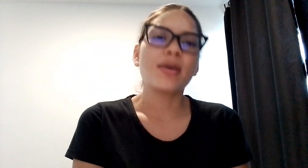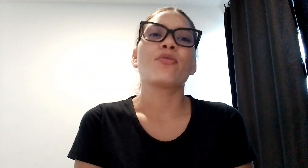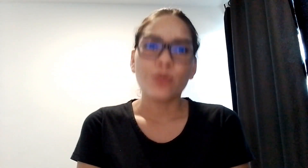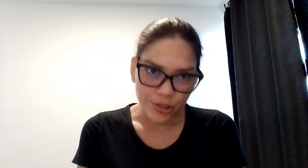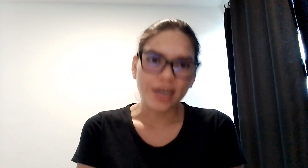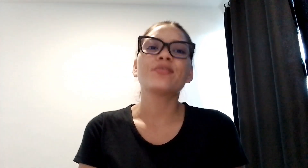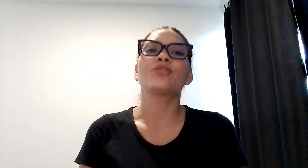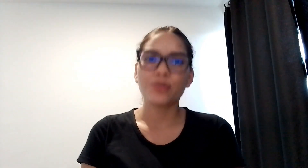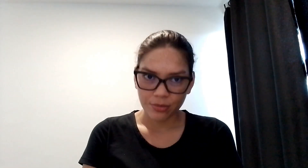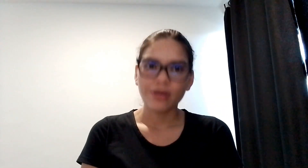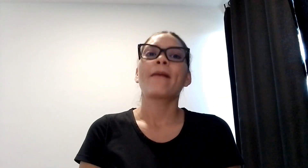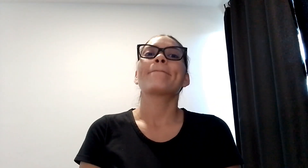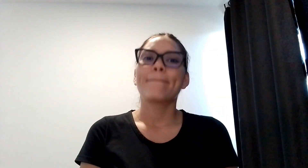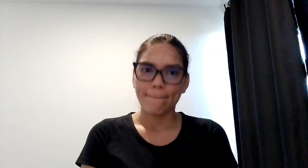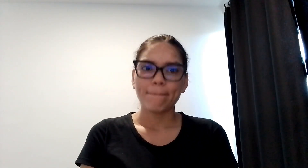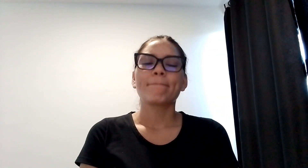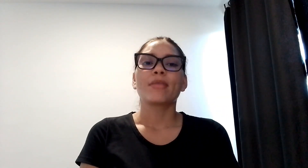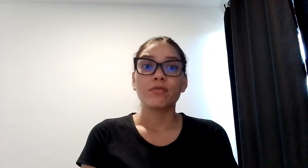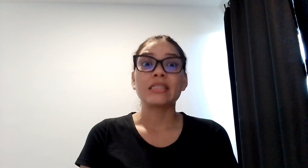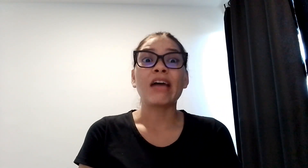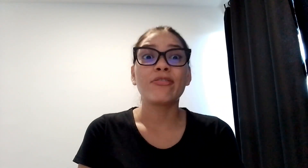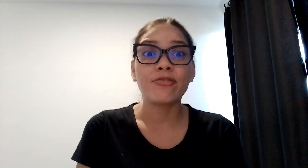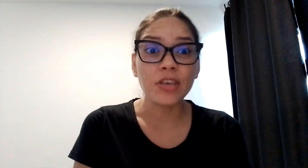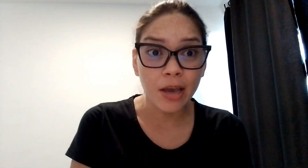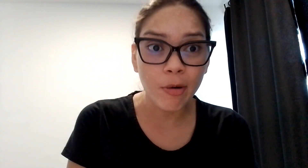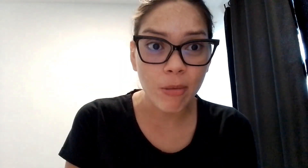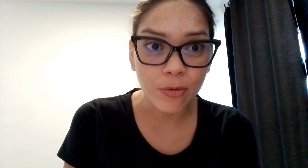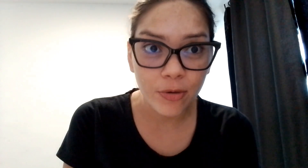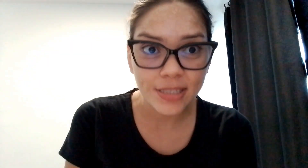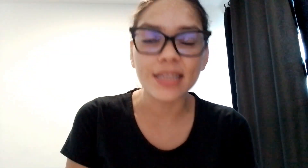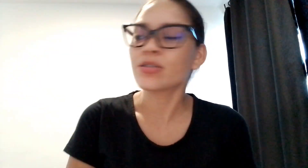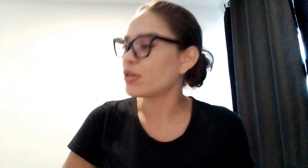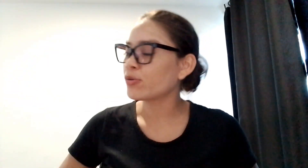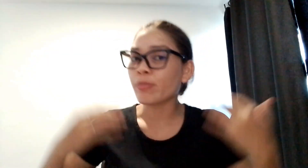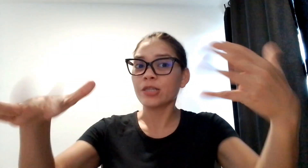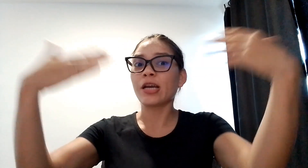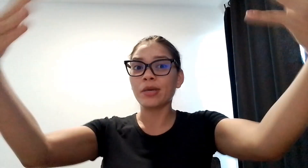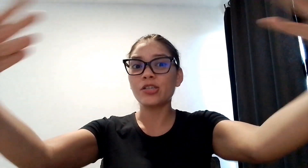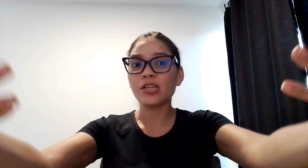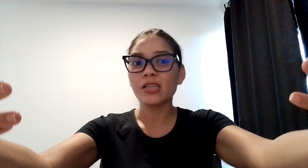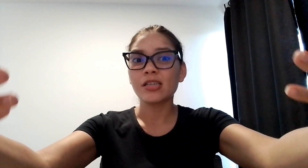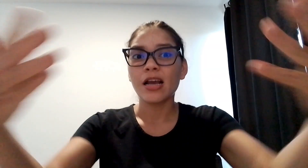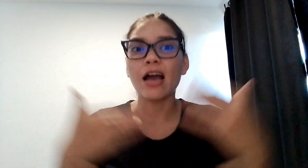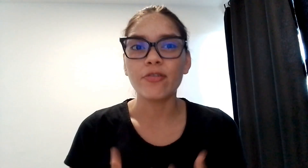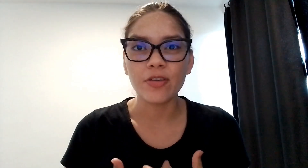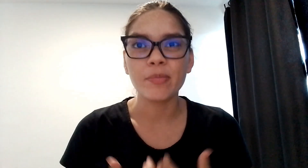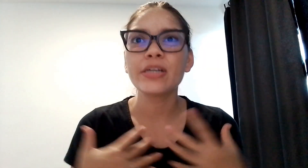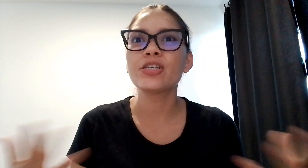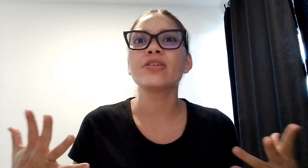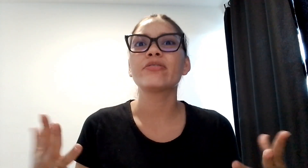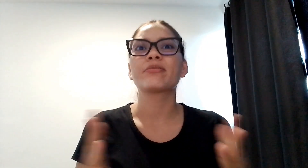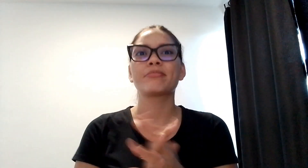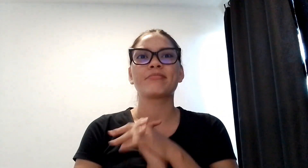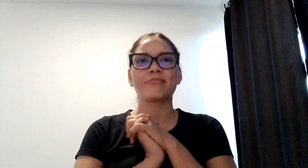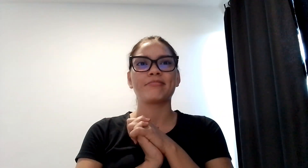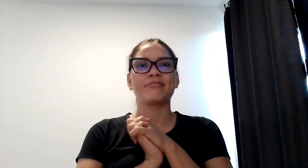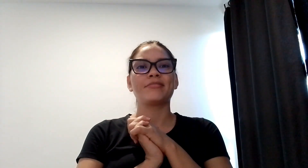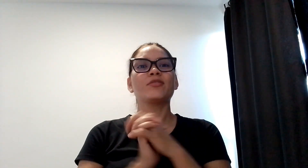igual o Chaves. Você afirma uma coisa, ela se torna automaticamente afirmativa. Você